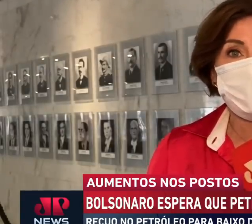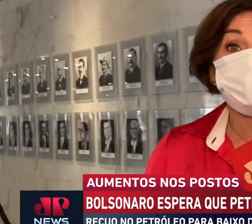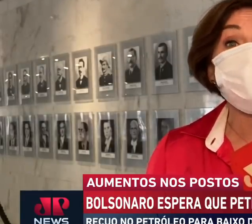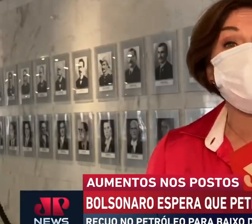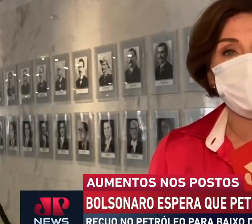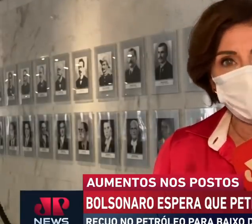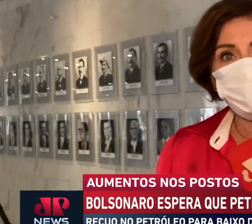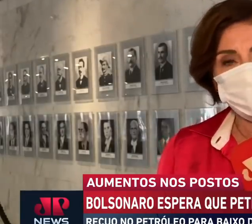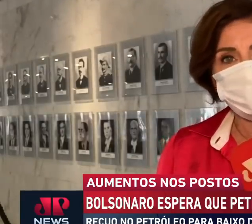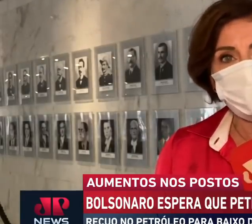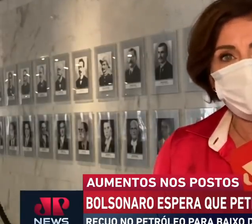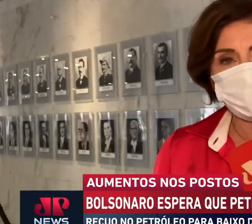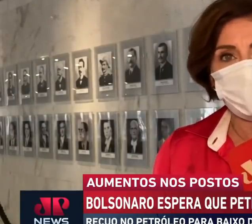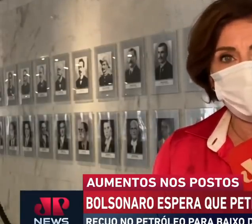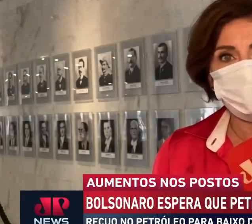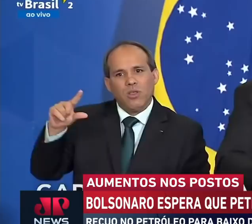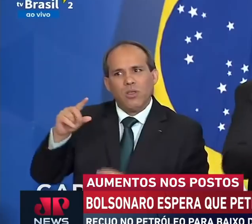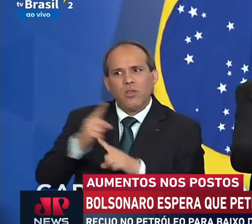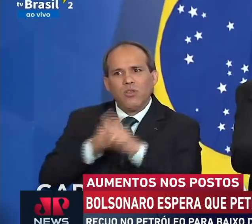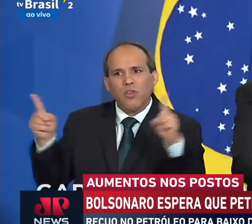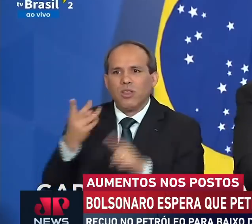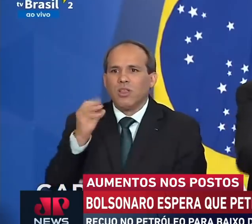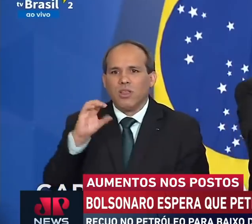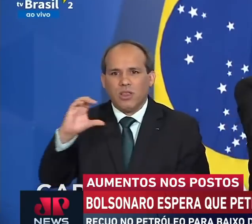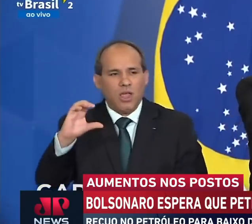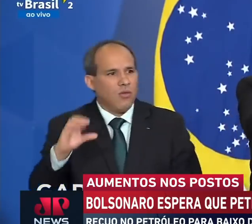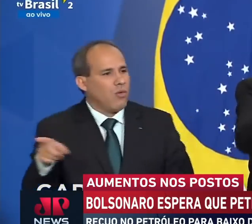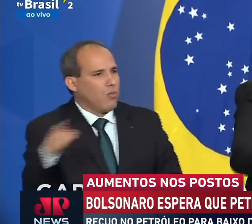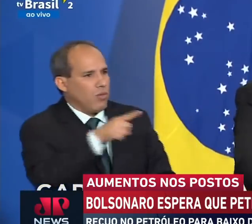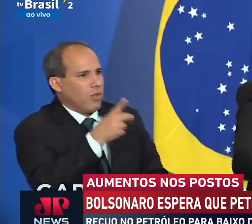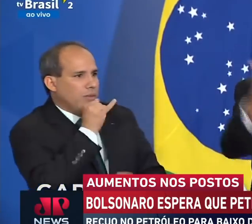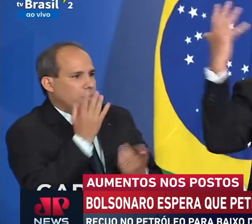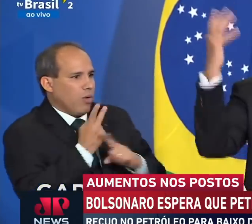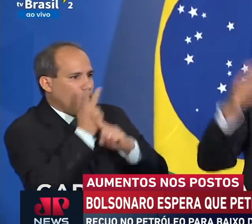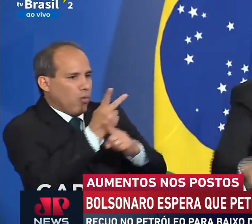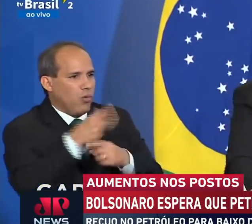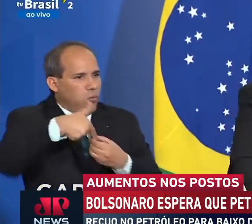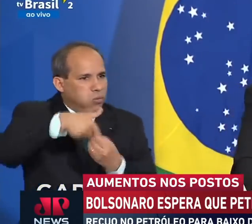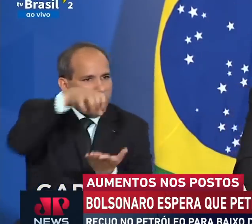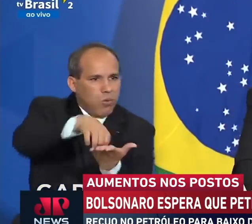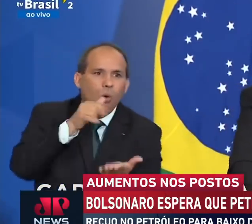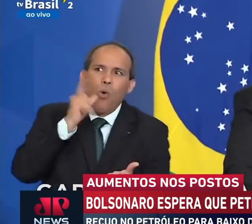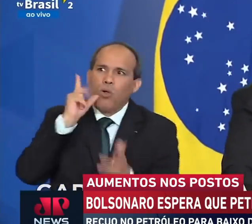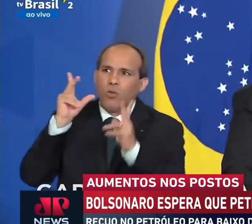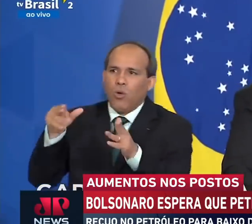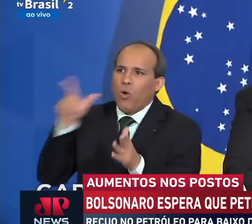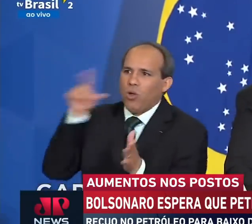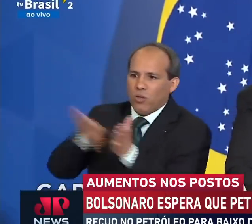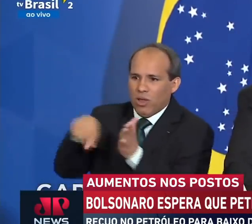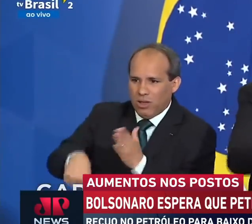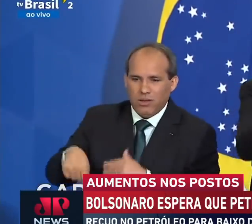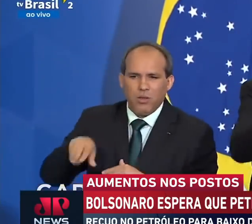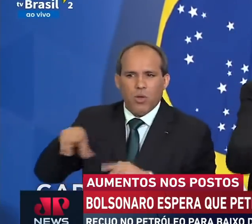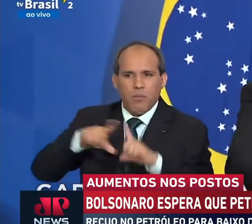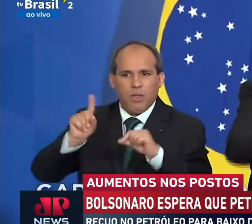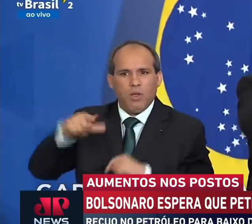vezes nem chegam ao consumidor final que a gente vê o dia dias vocês foram posto de combustível foi anteontem à noite não aqui Brasília